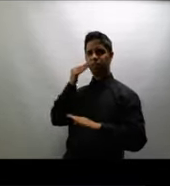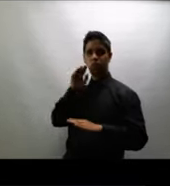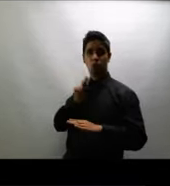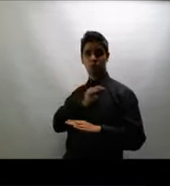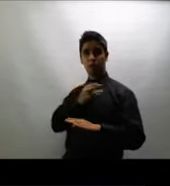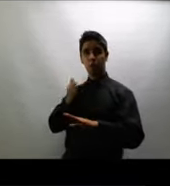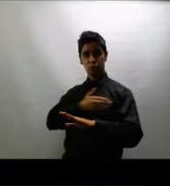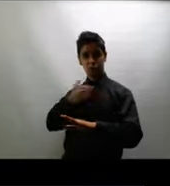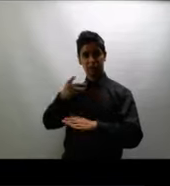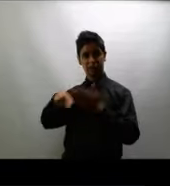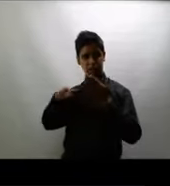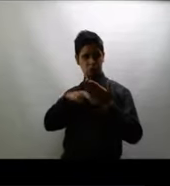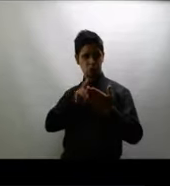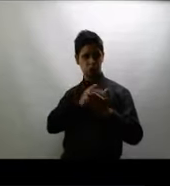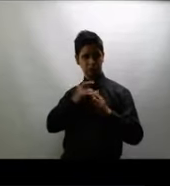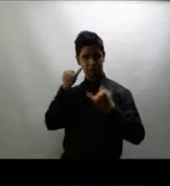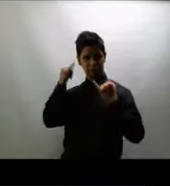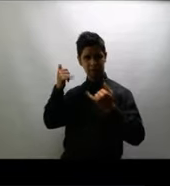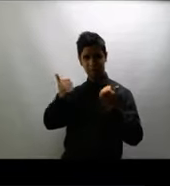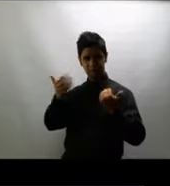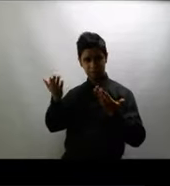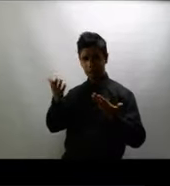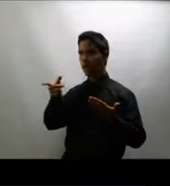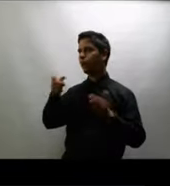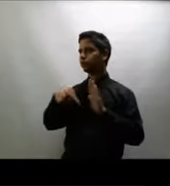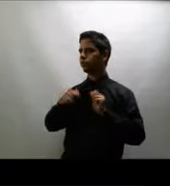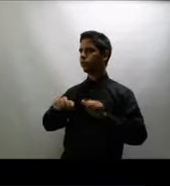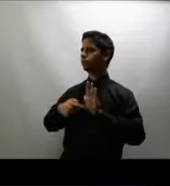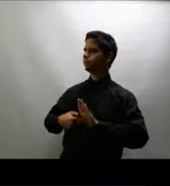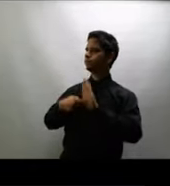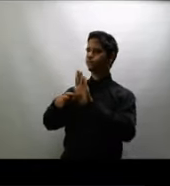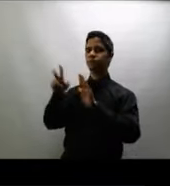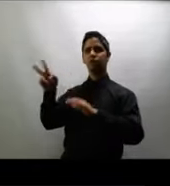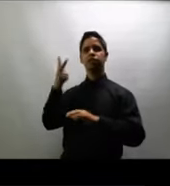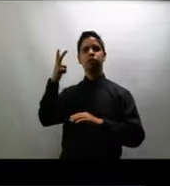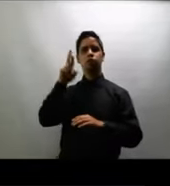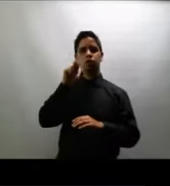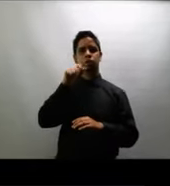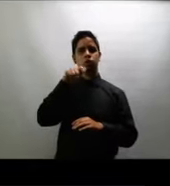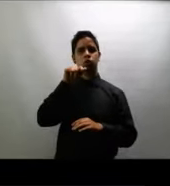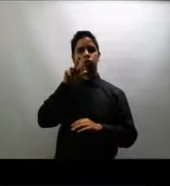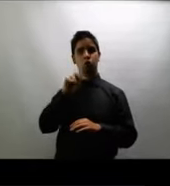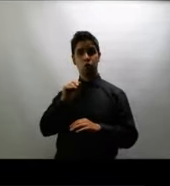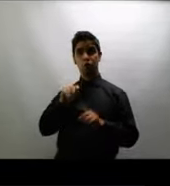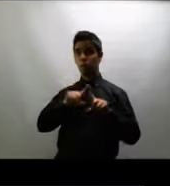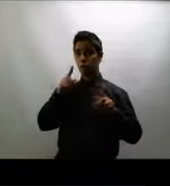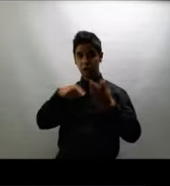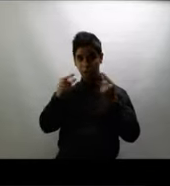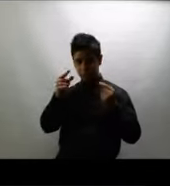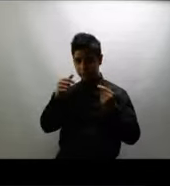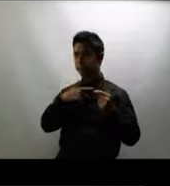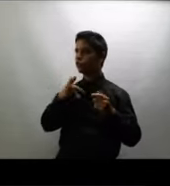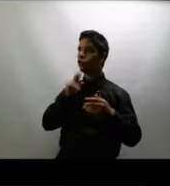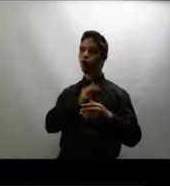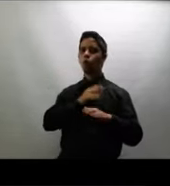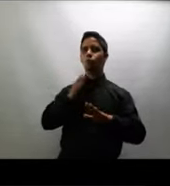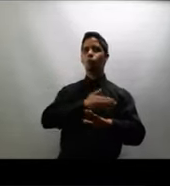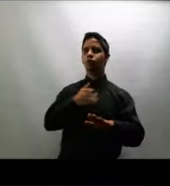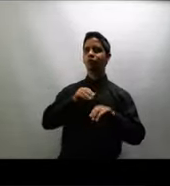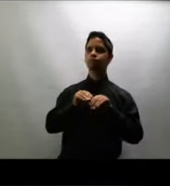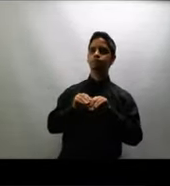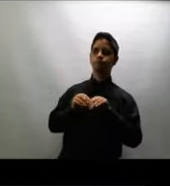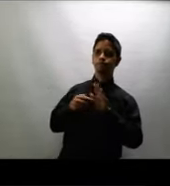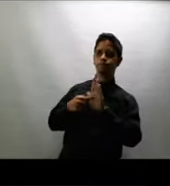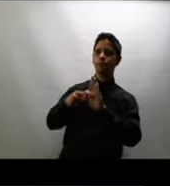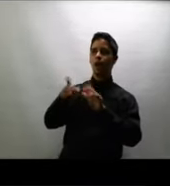era presentarle el segundo repertorio y ver, porque ese segundo repertorio ya yo estudio, a ver cómo la gente iba a reaccionar. Y ellos votaban y me ponían.